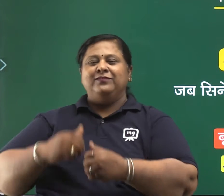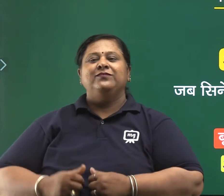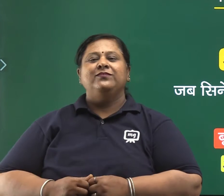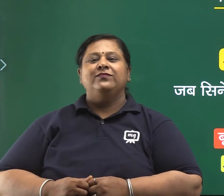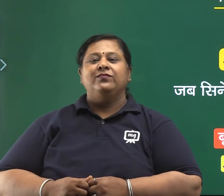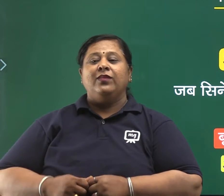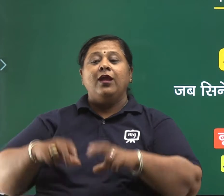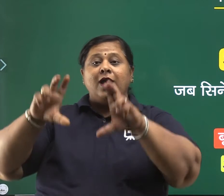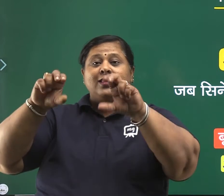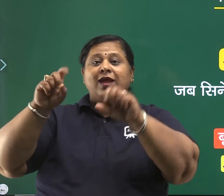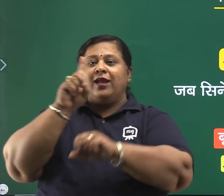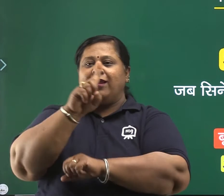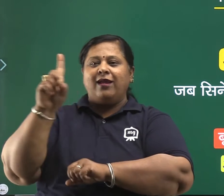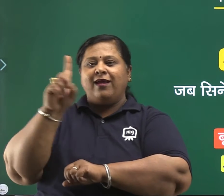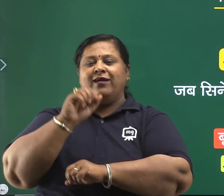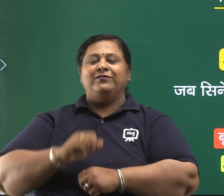के अध्याय 11